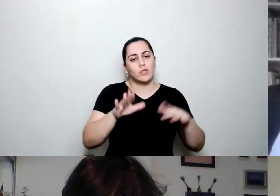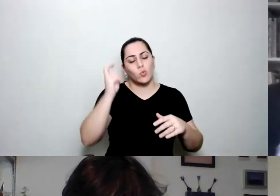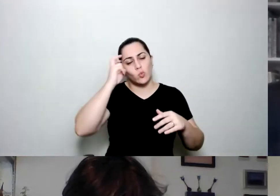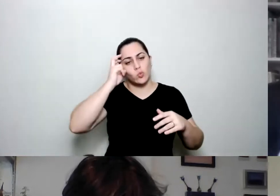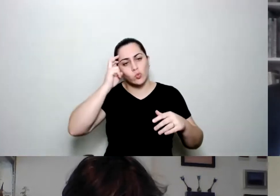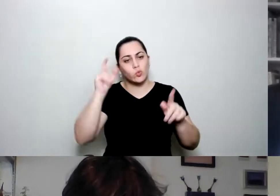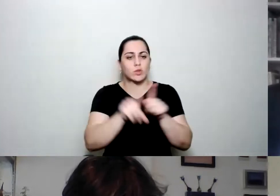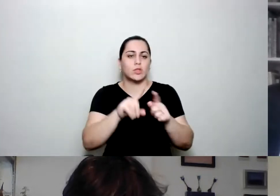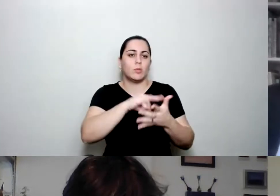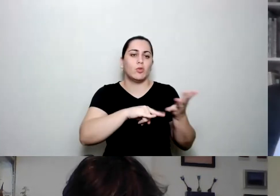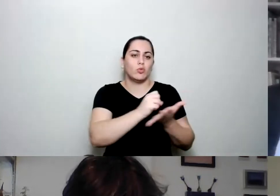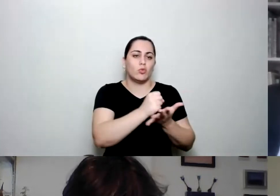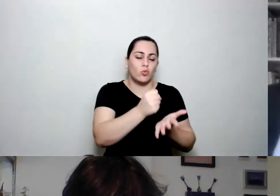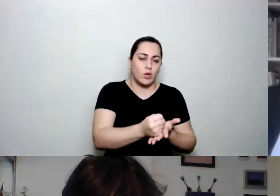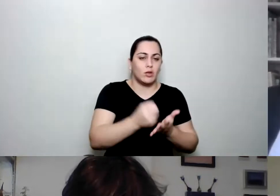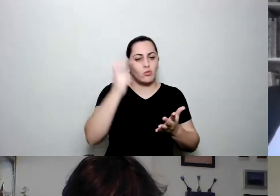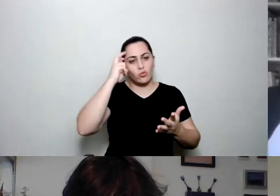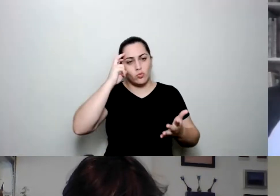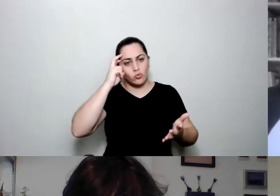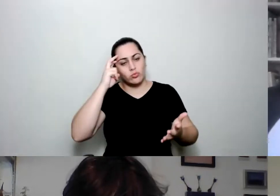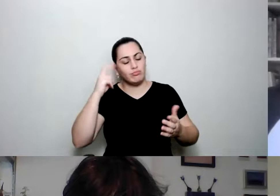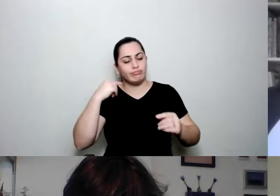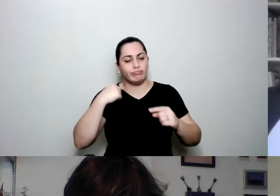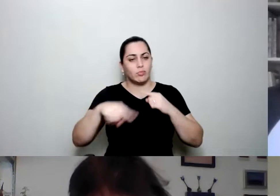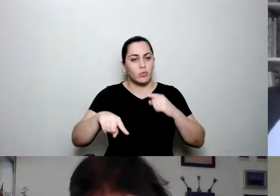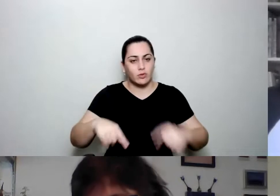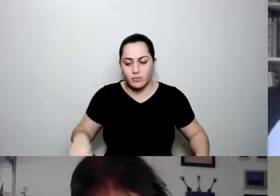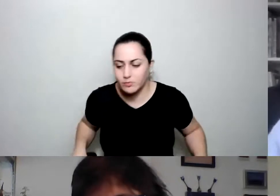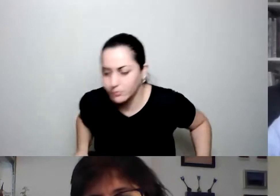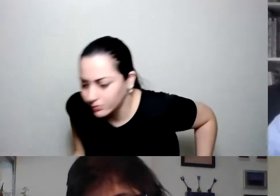cultura e de documentação dessa cultura. São incompatíveis.